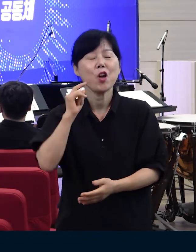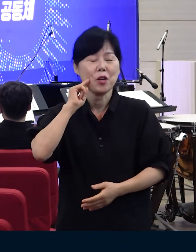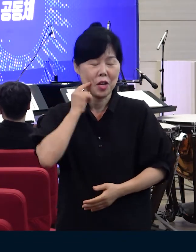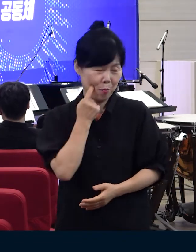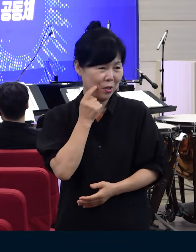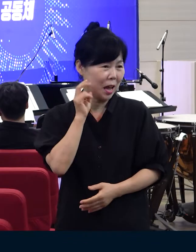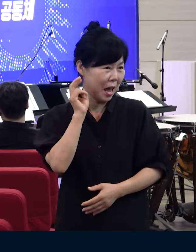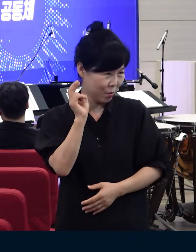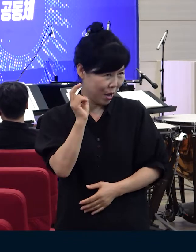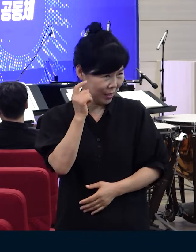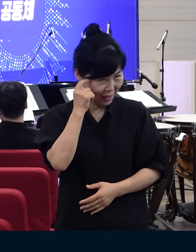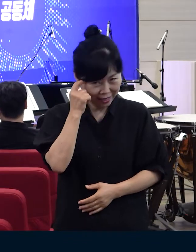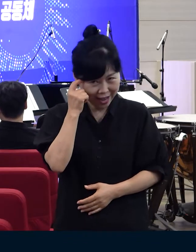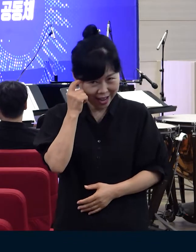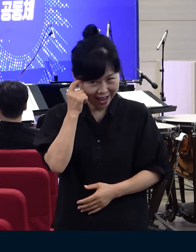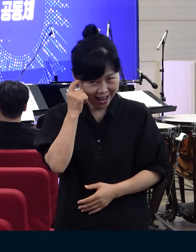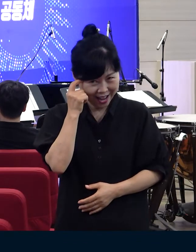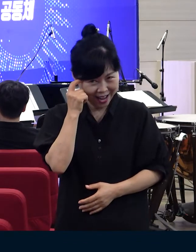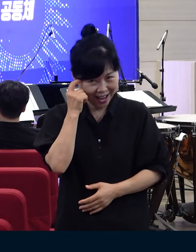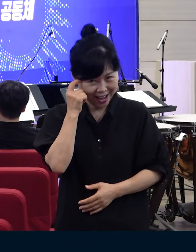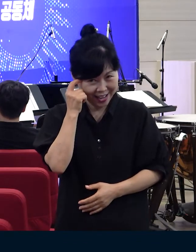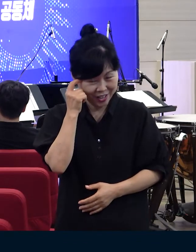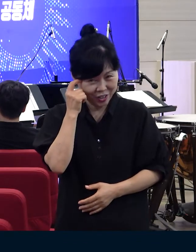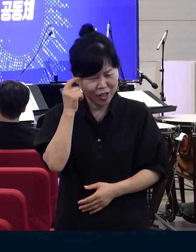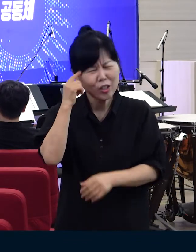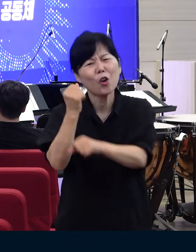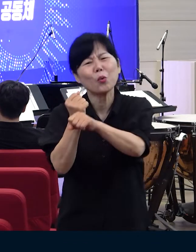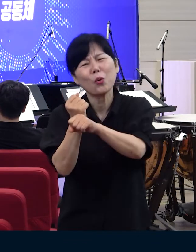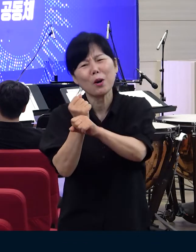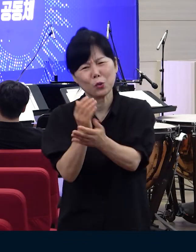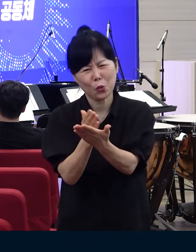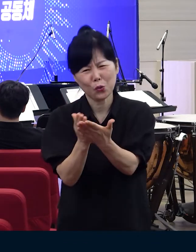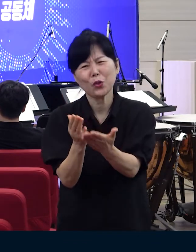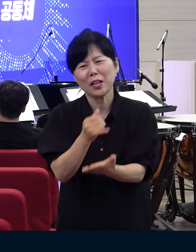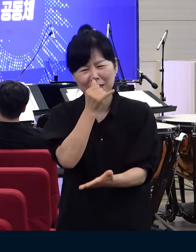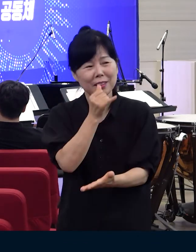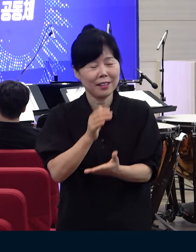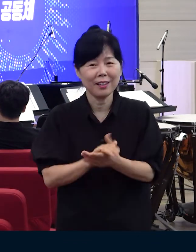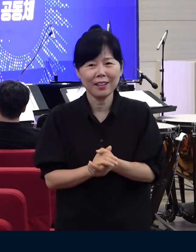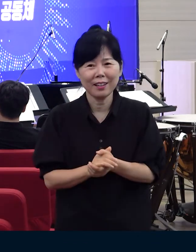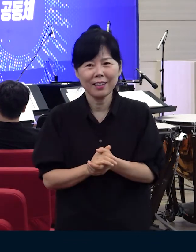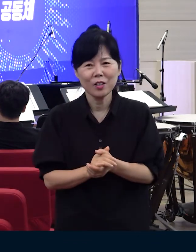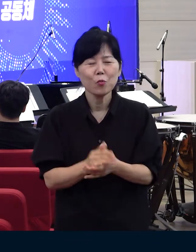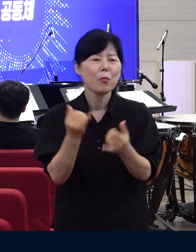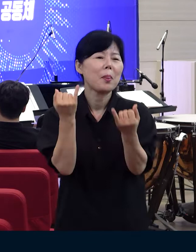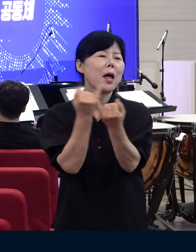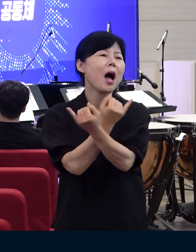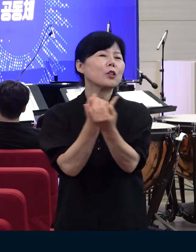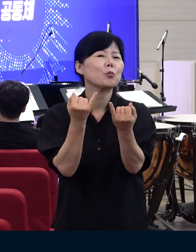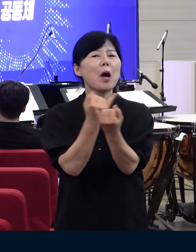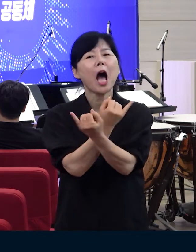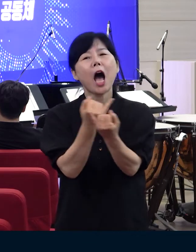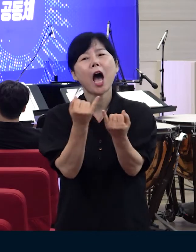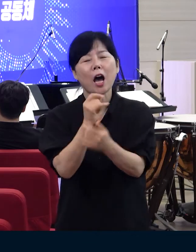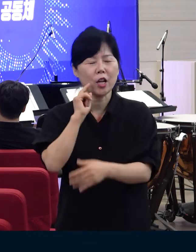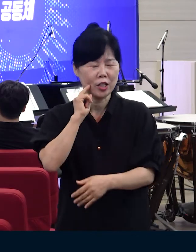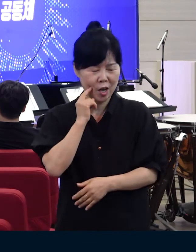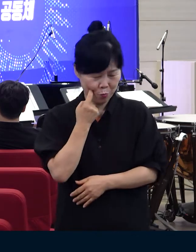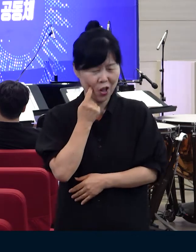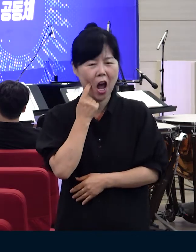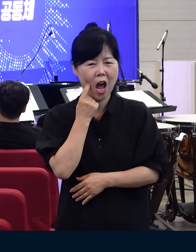때문에 그렇다라고 하는 해석이 나와요. 그러니까 소위 말하면 아줌마 전성시대가 있었다, 그런